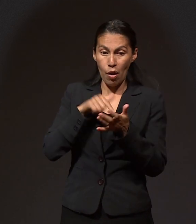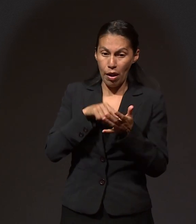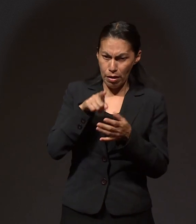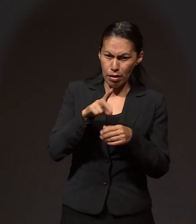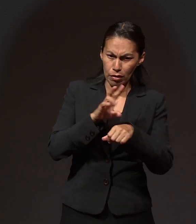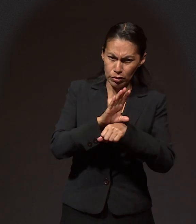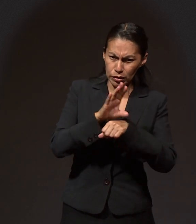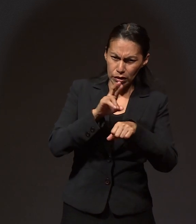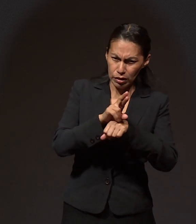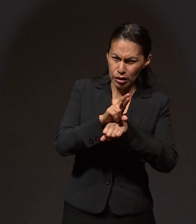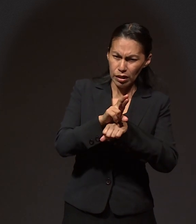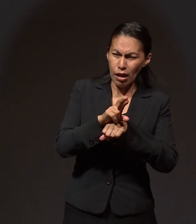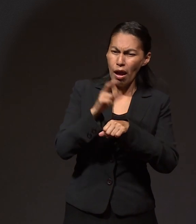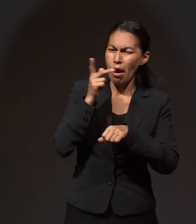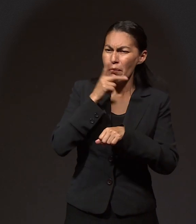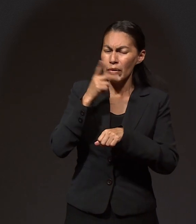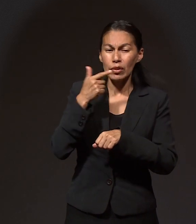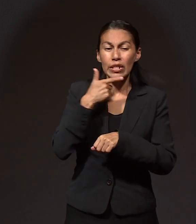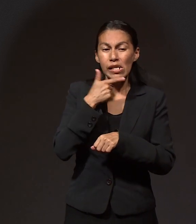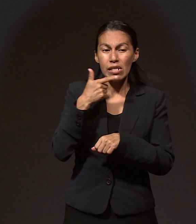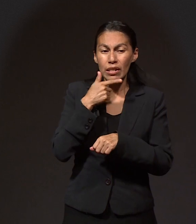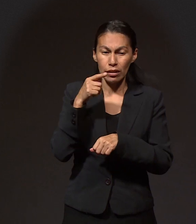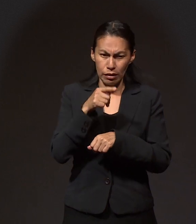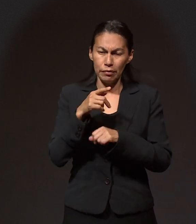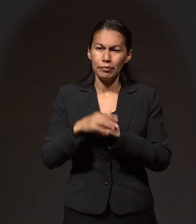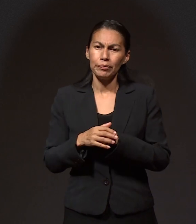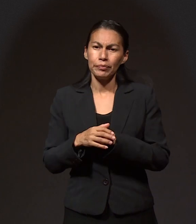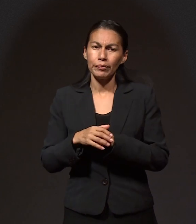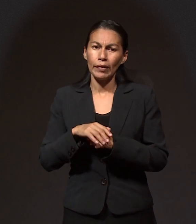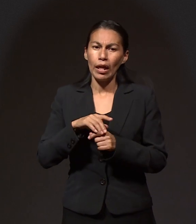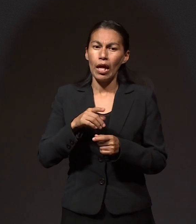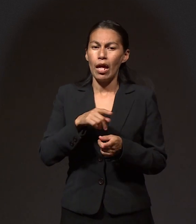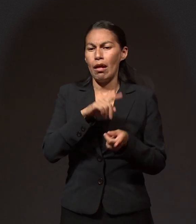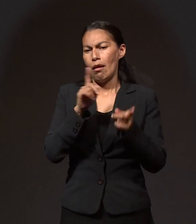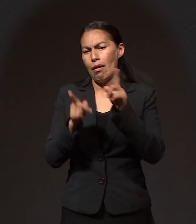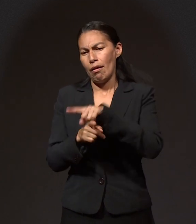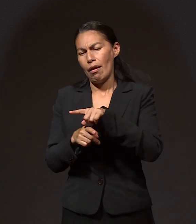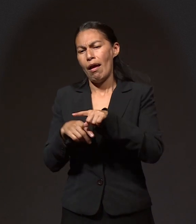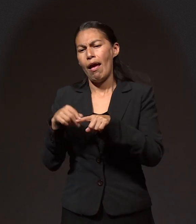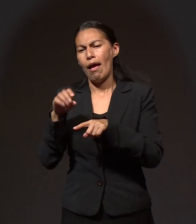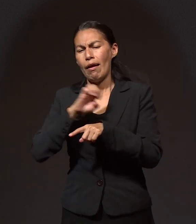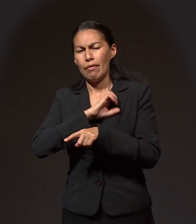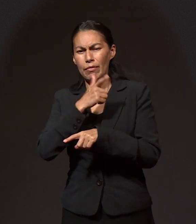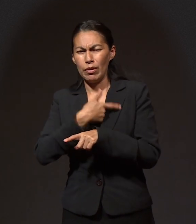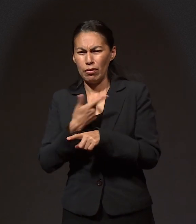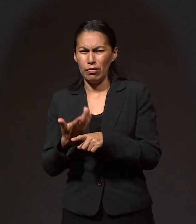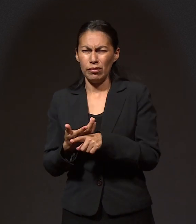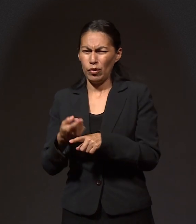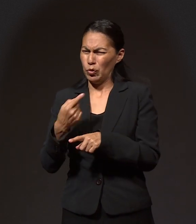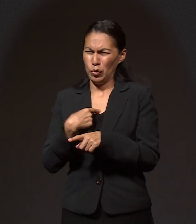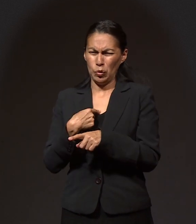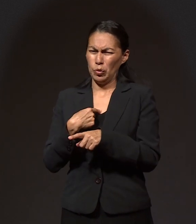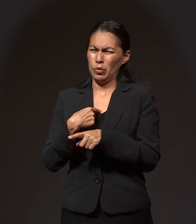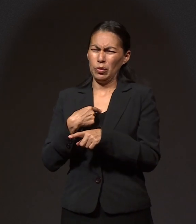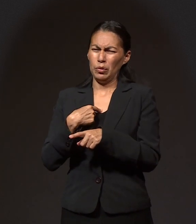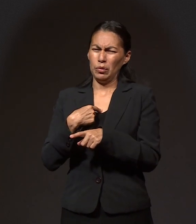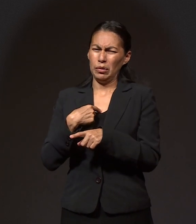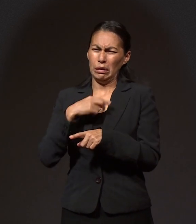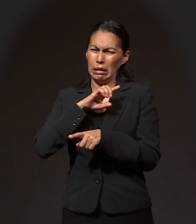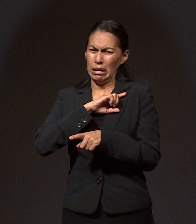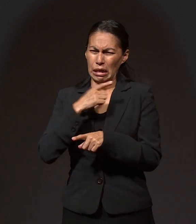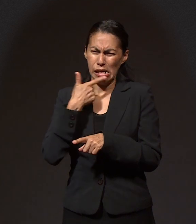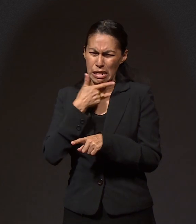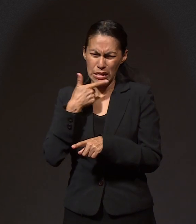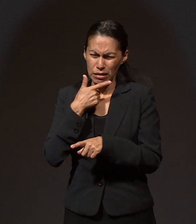habla inglés, él iba a ser mi traductor. Yo iba a hablar inglés y él me iba a traducir al español. Y digo, ¿por qué no hacemos lo contrario? Tú hablas bien